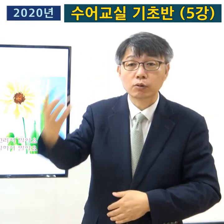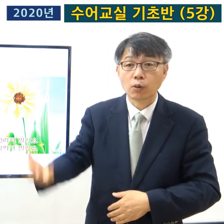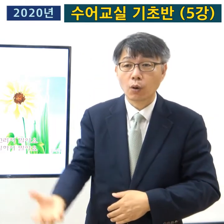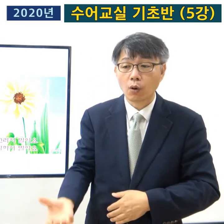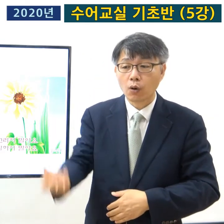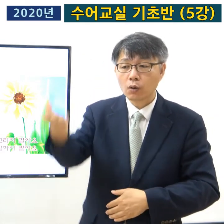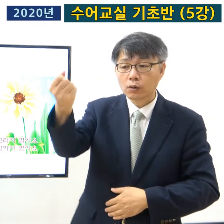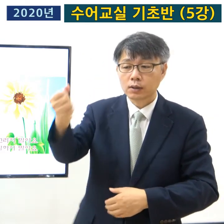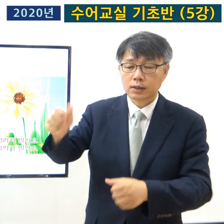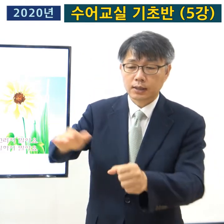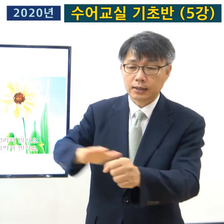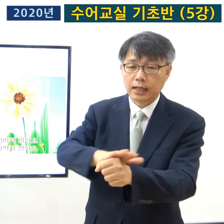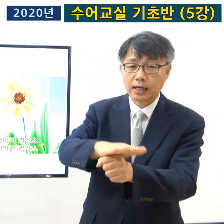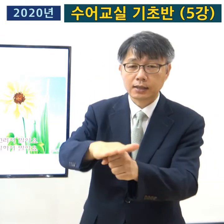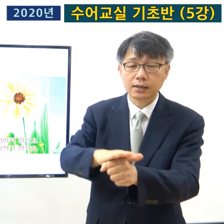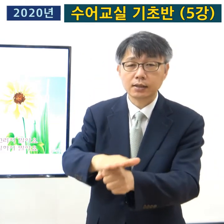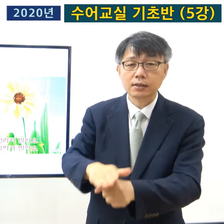입술로 사랑을